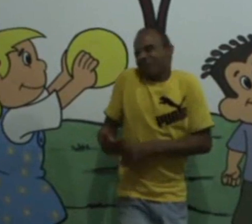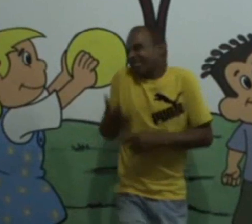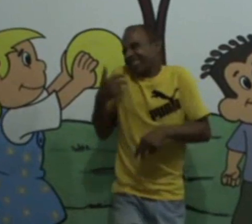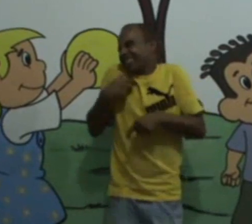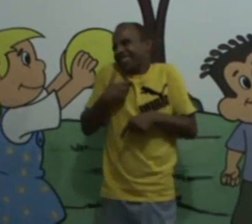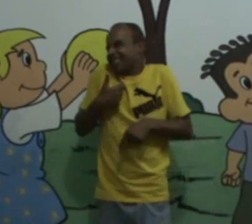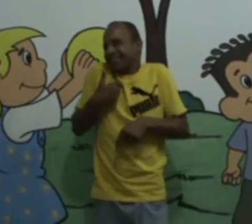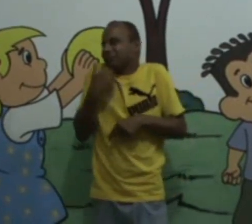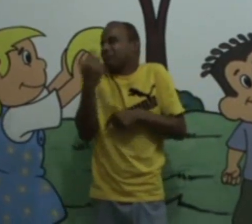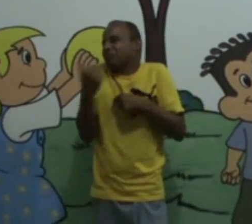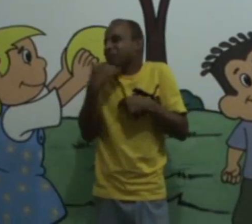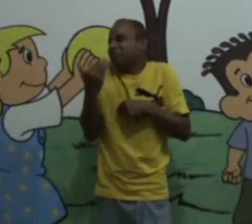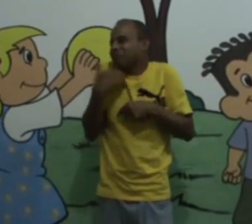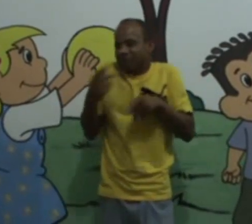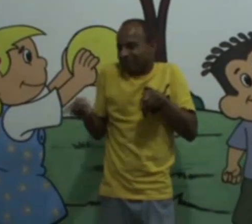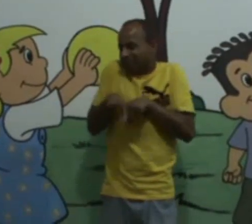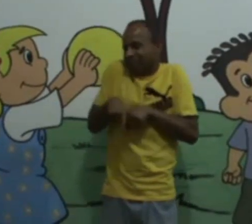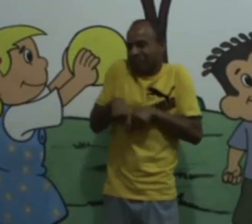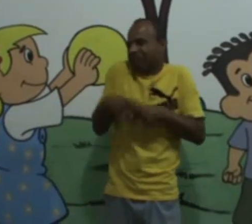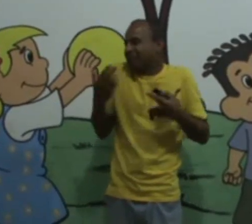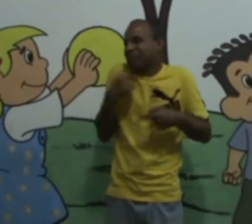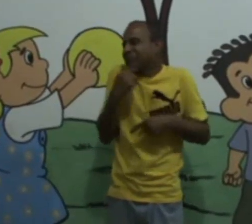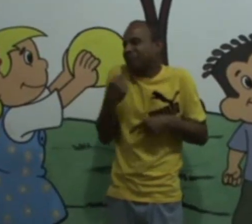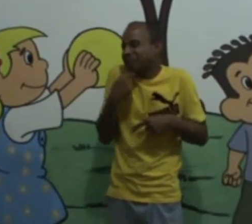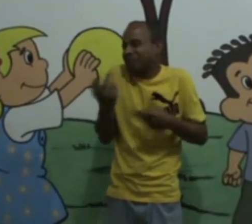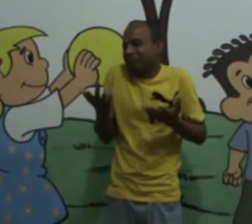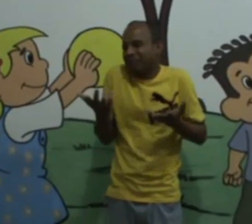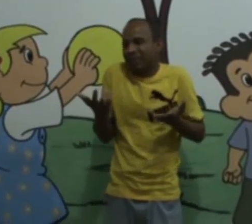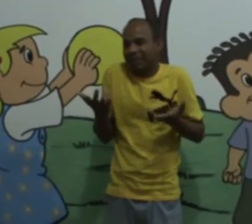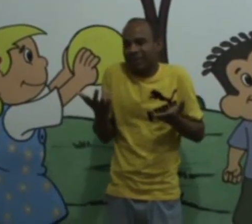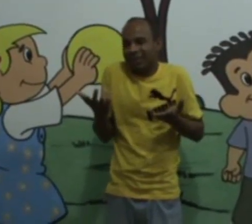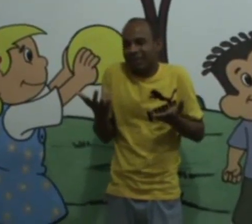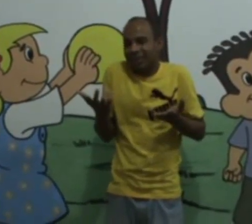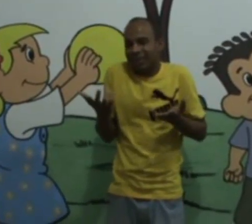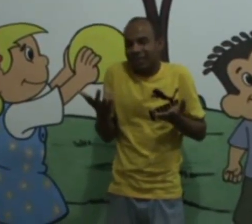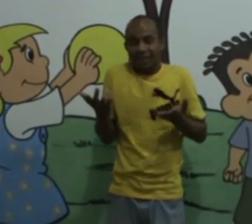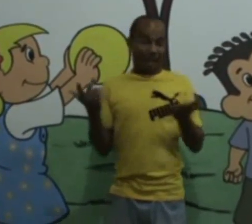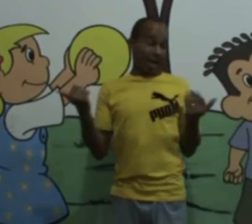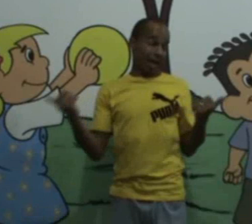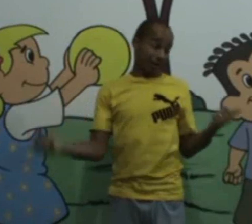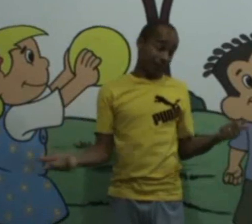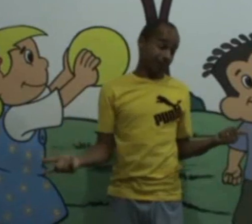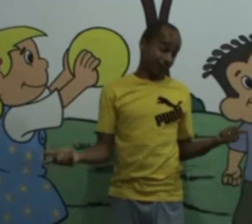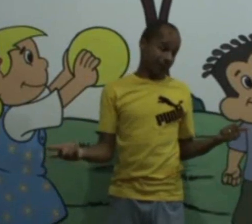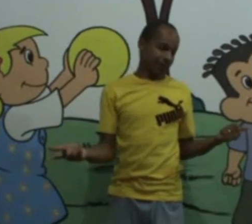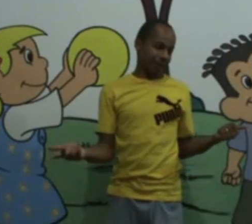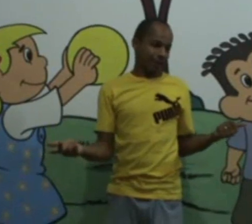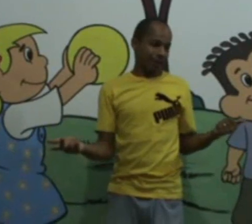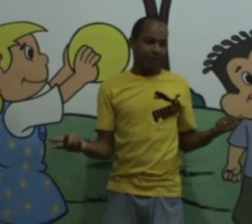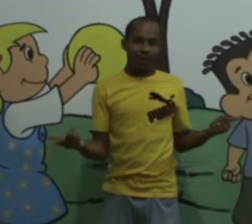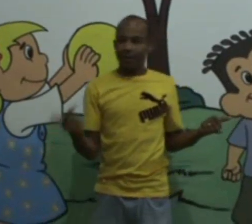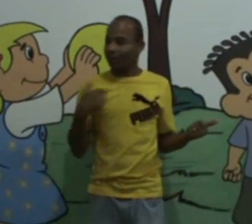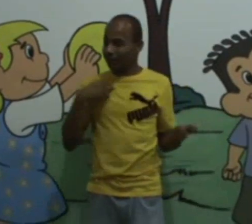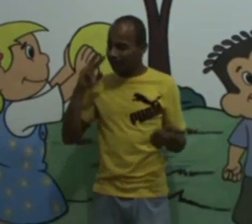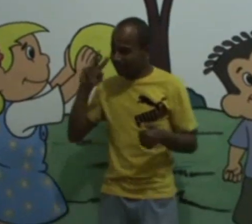pernas não adianta nessa hora. Olhei para o coleguinha no banco da